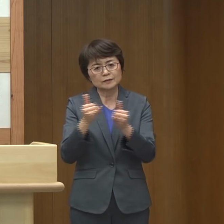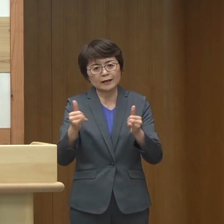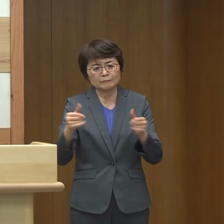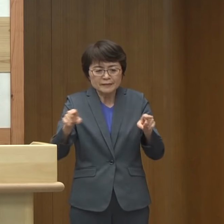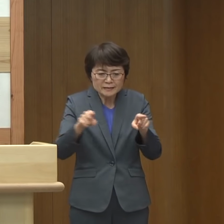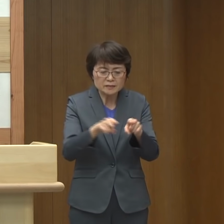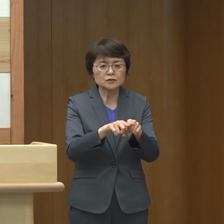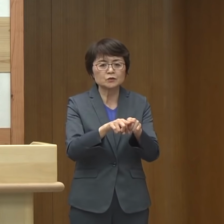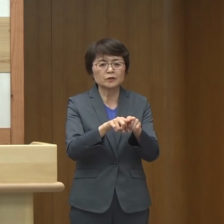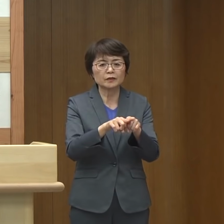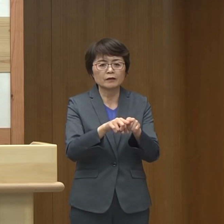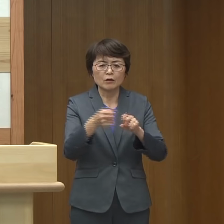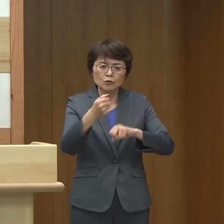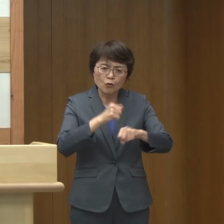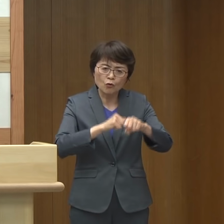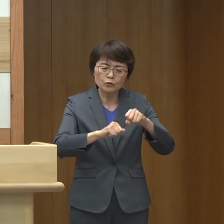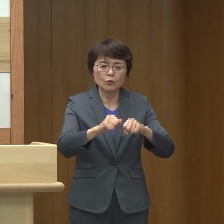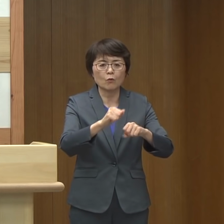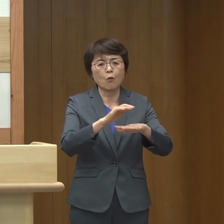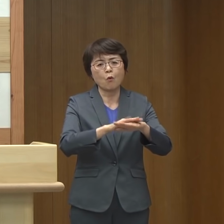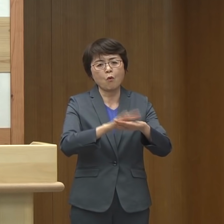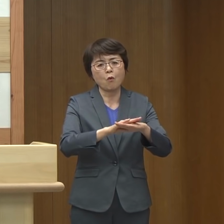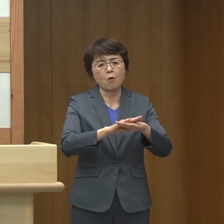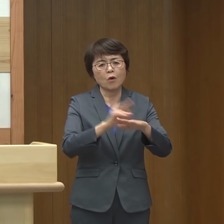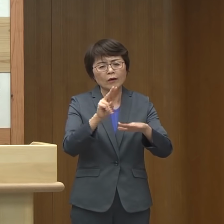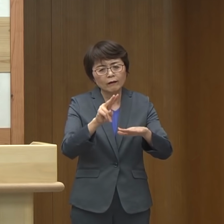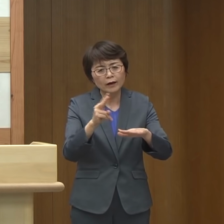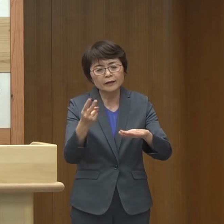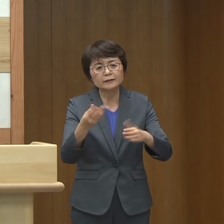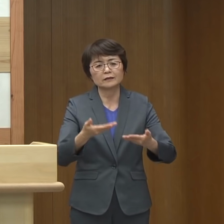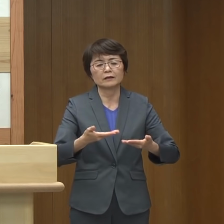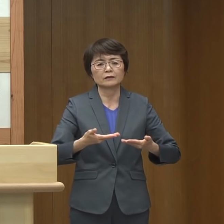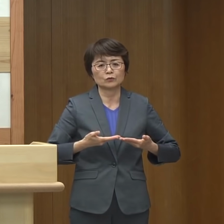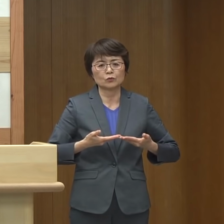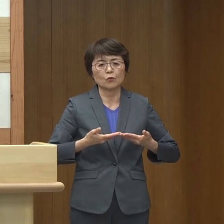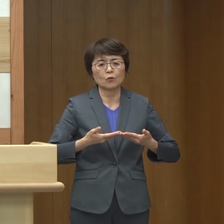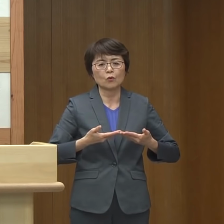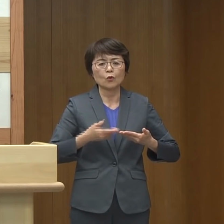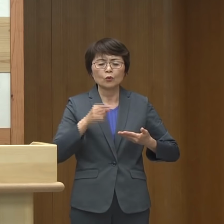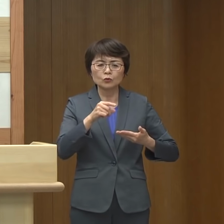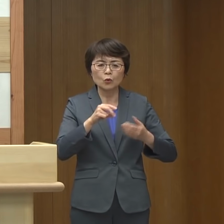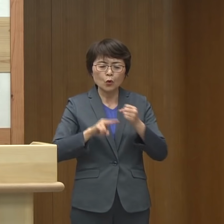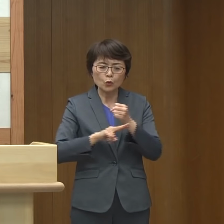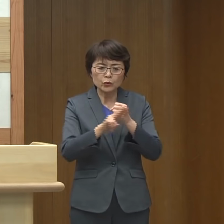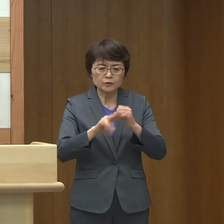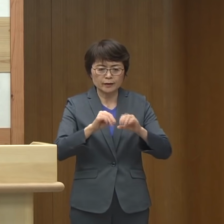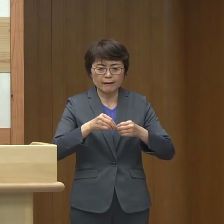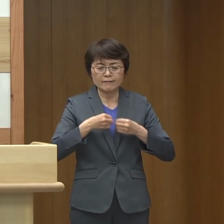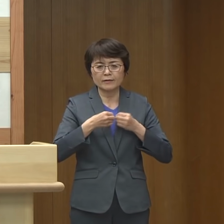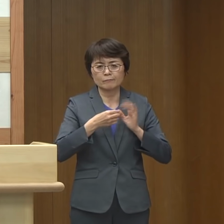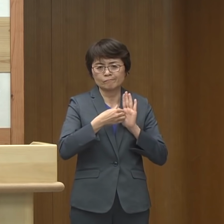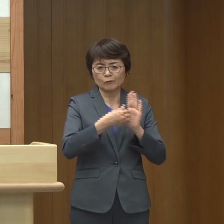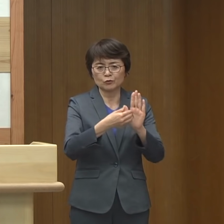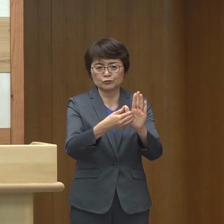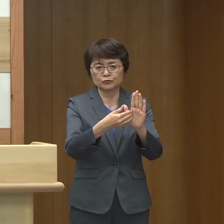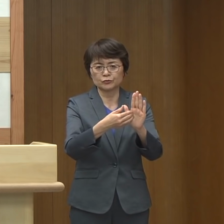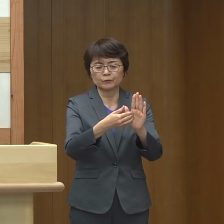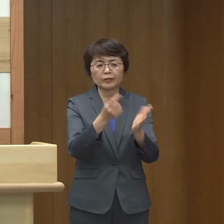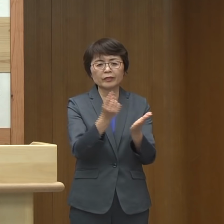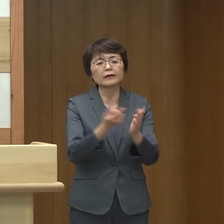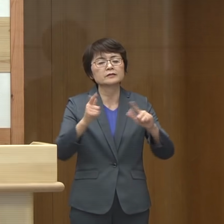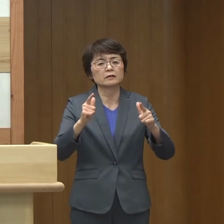して行動スタイルを変えていただいたことは、新型コロナウイルスの克服のみならず、今後あ